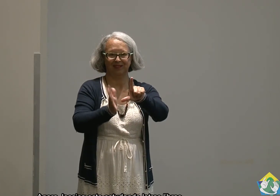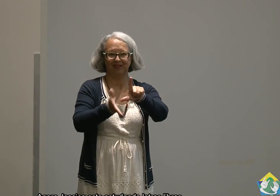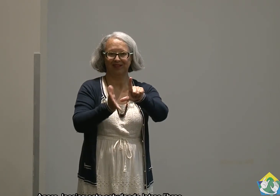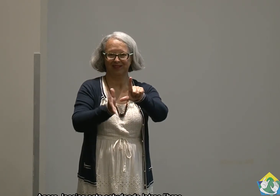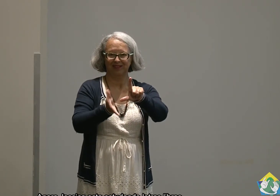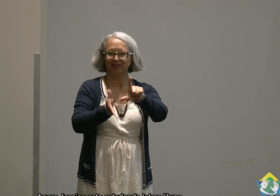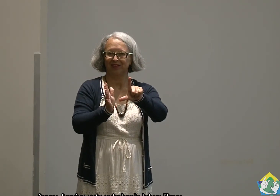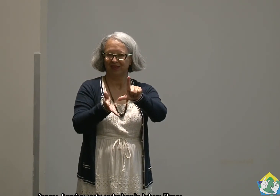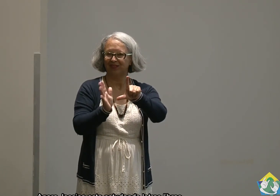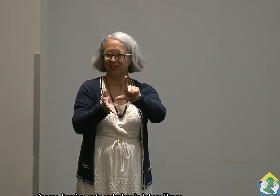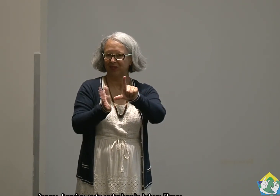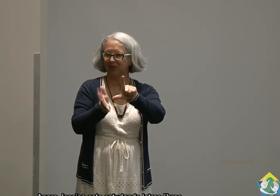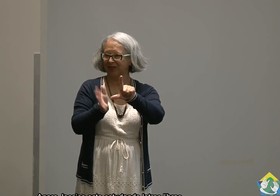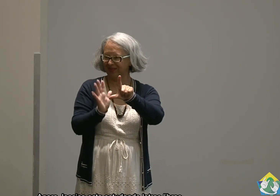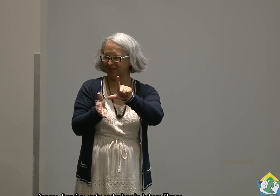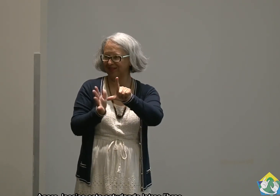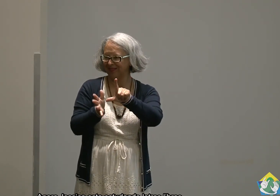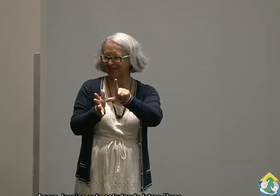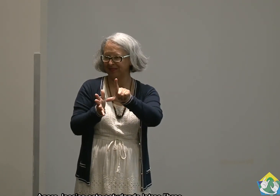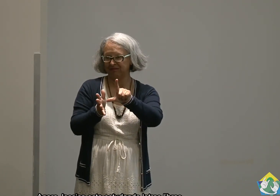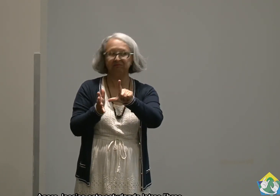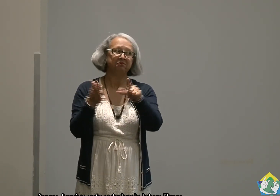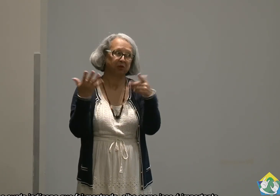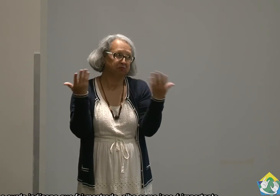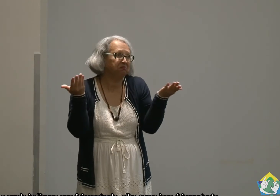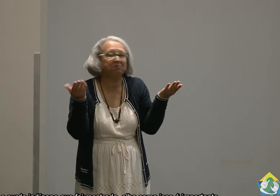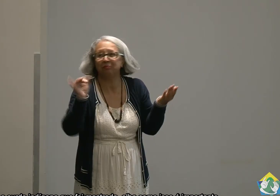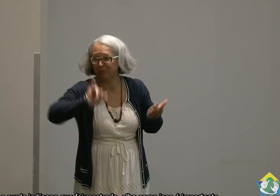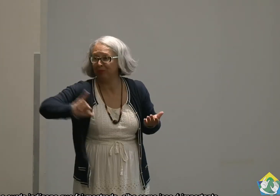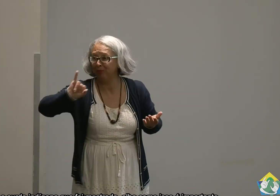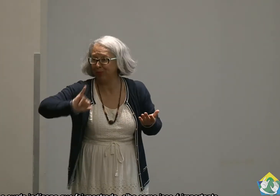Agora a Jéssica está estudando letras libras, a surda indígena que foi